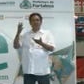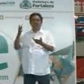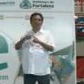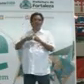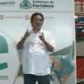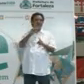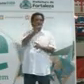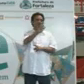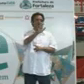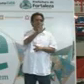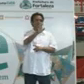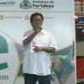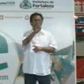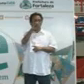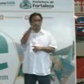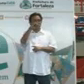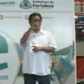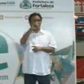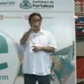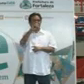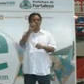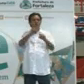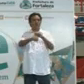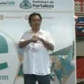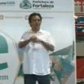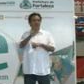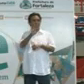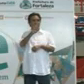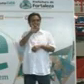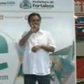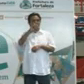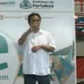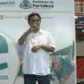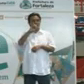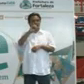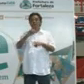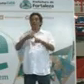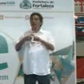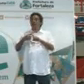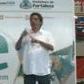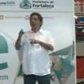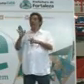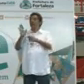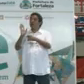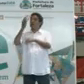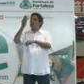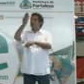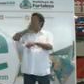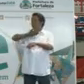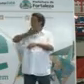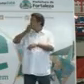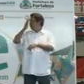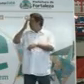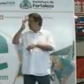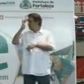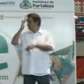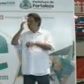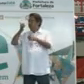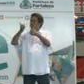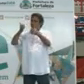E é o Jerônimo que mata o filho. Por que que isso acontece, aluno? Para provar que uma pessoa